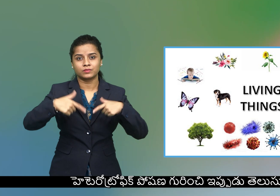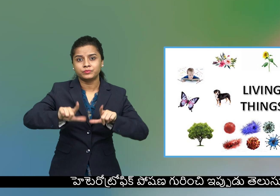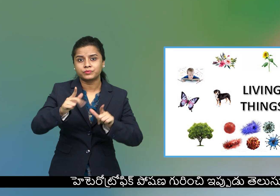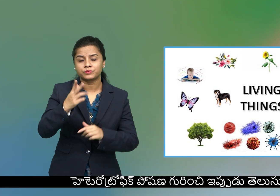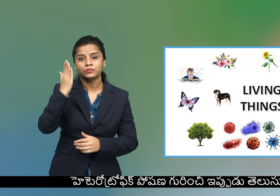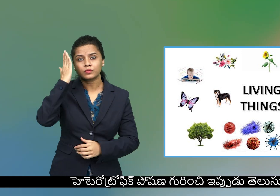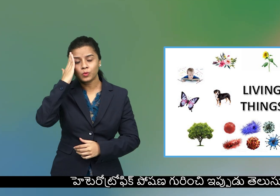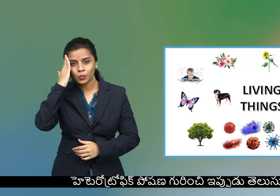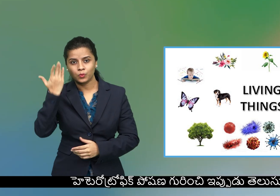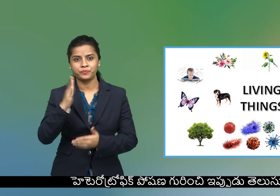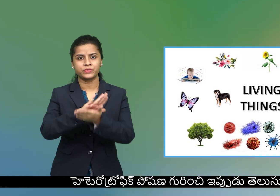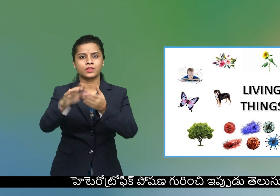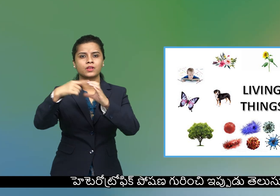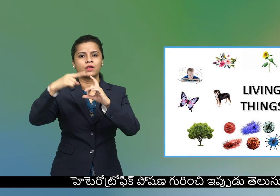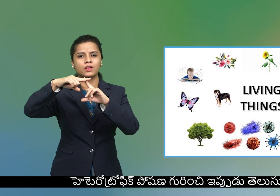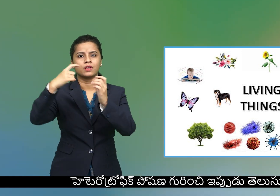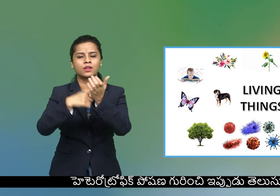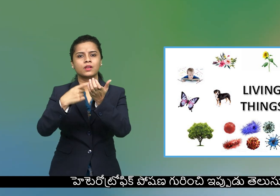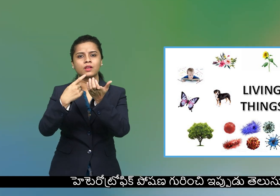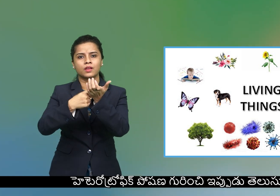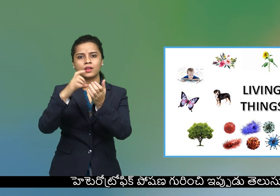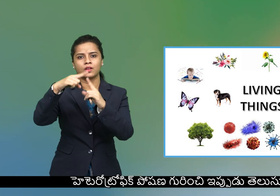హెటెరోట్రోఫిక్ పోషణ గురించి ఇప్పుడు తెలుసుకుందాం.